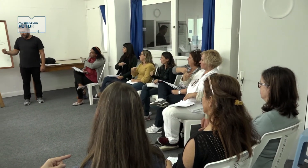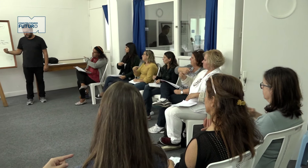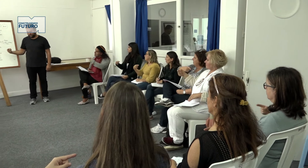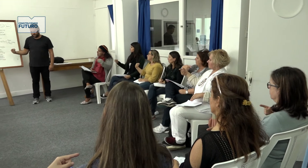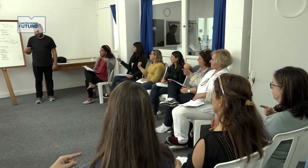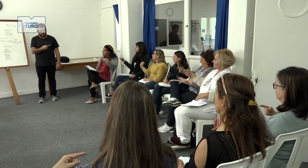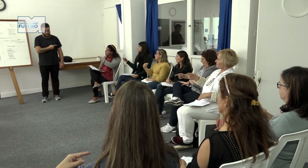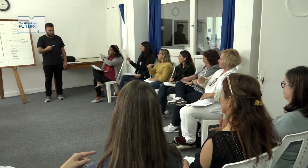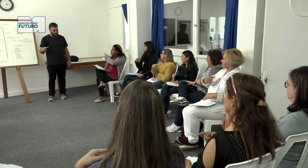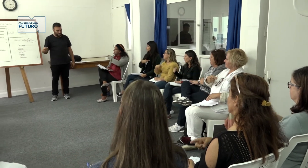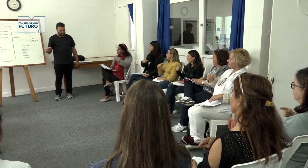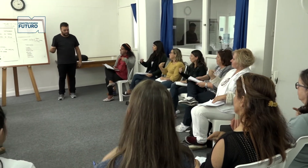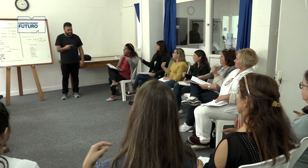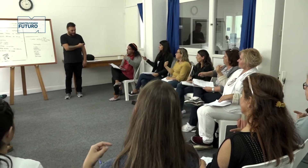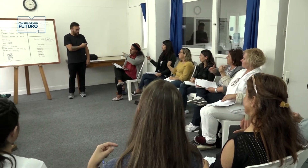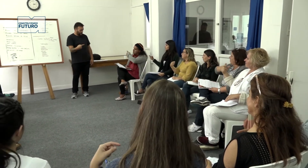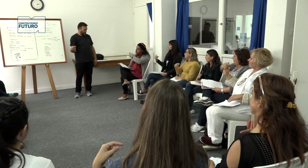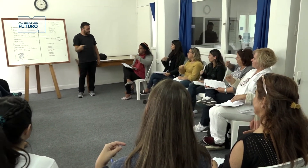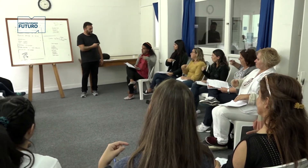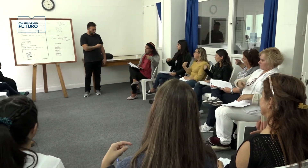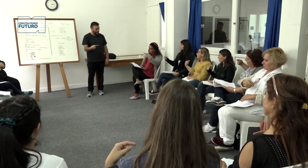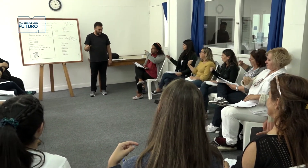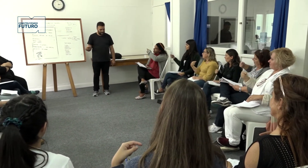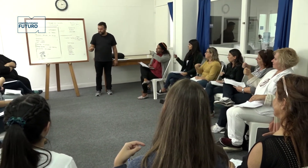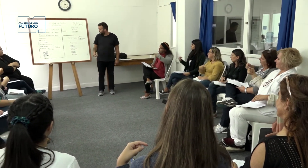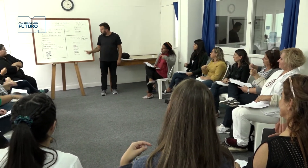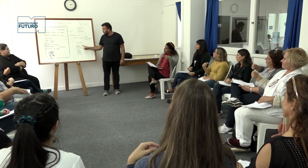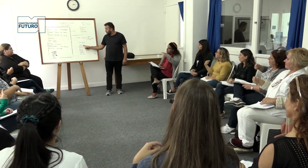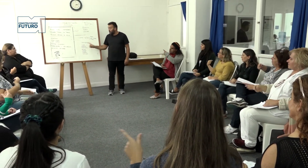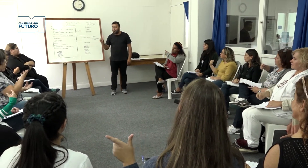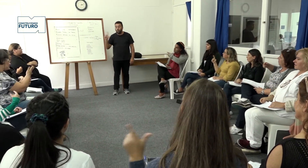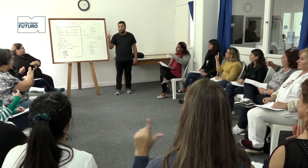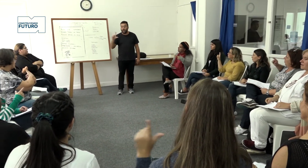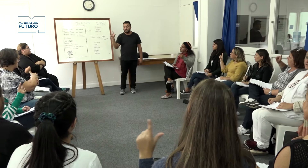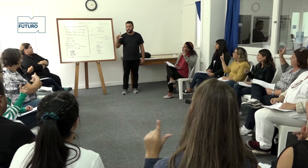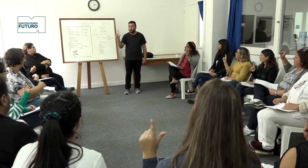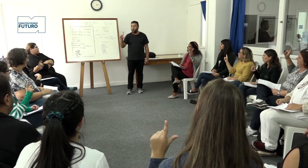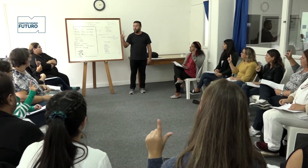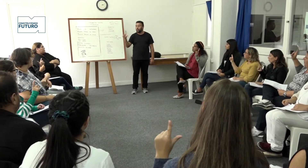la Dirección de Educación. Se ha hecho un trabajo en equipo, que la verdad que estamos muy contentos.